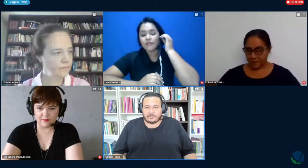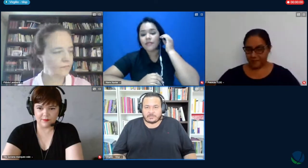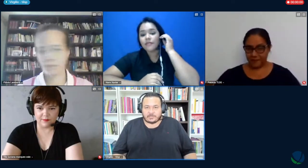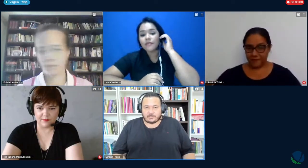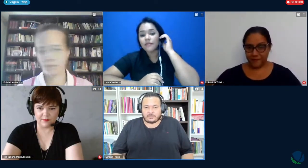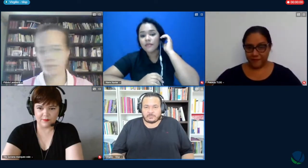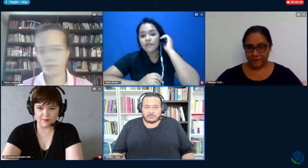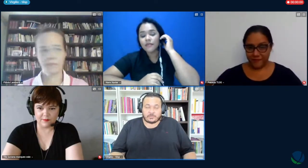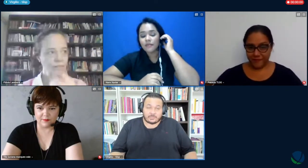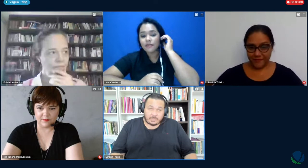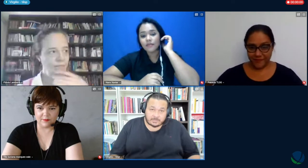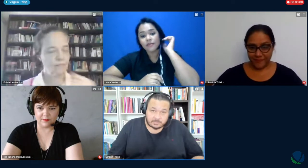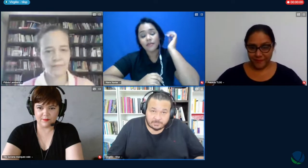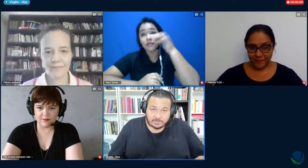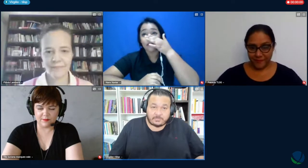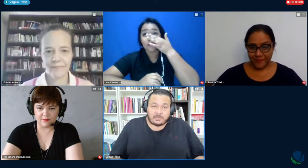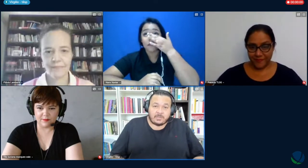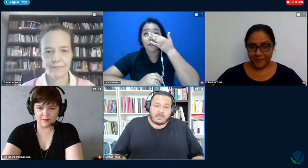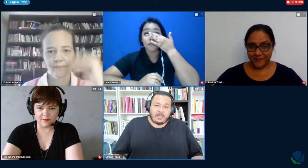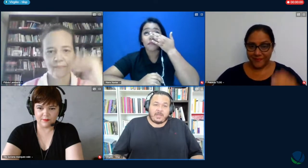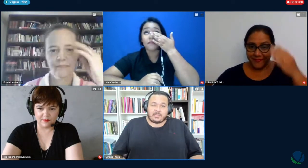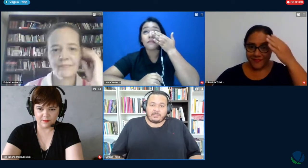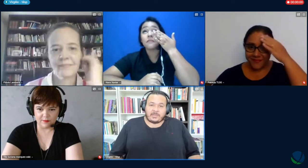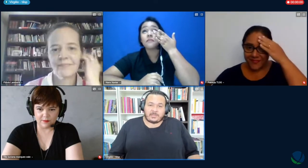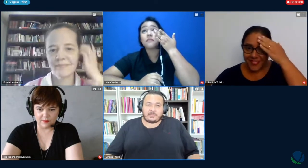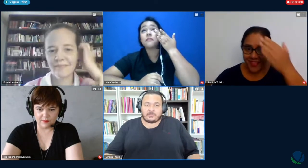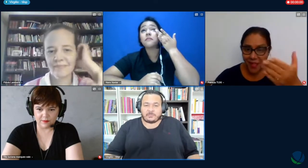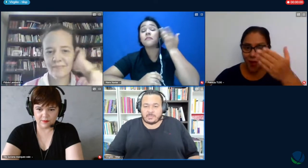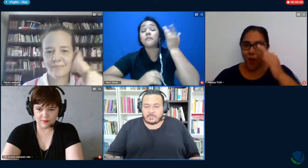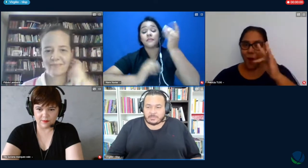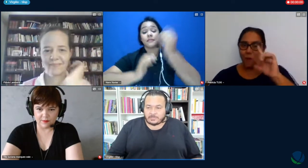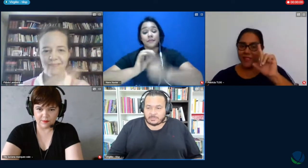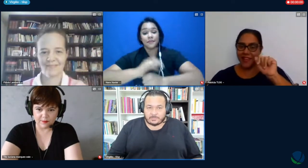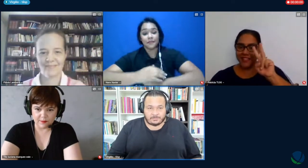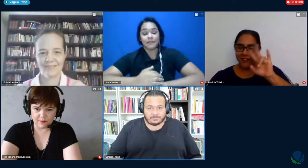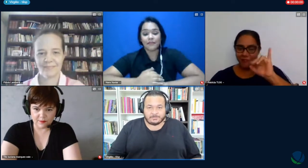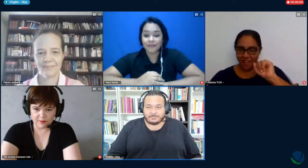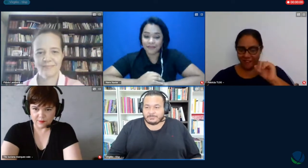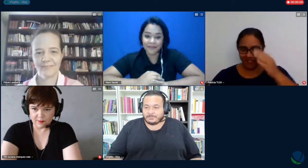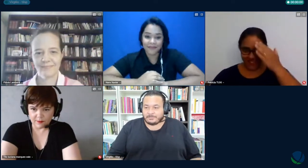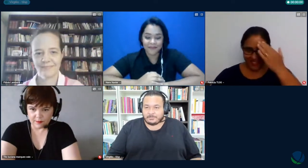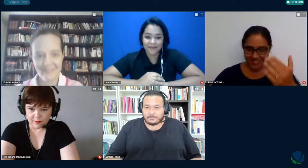estará fazendo, dos intérpretes que farão a interpretação de livros.